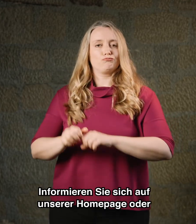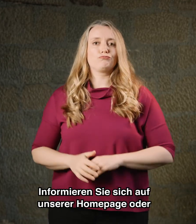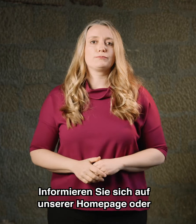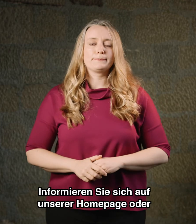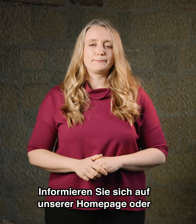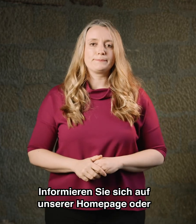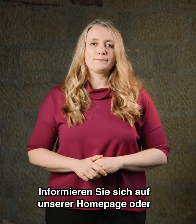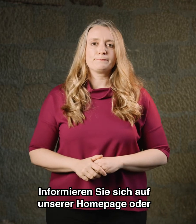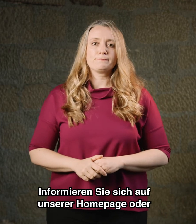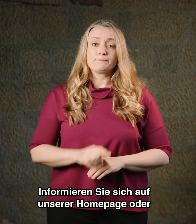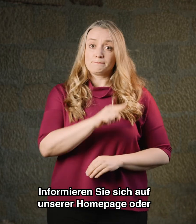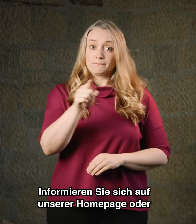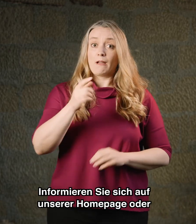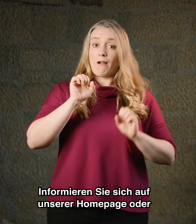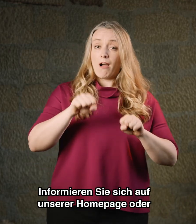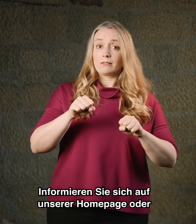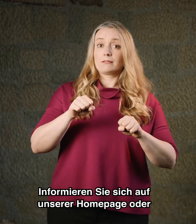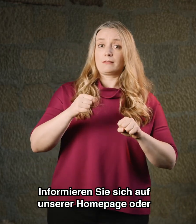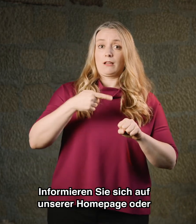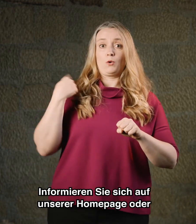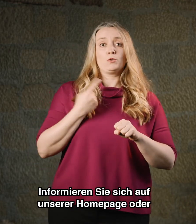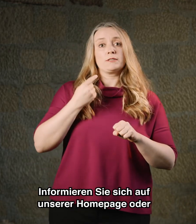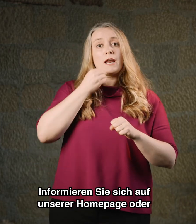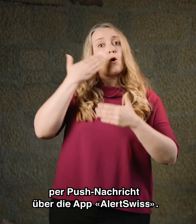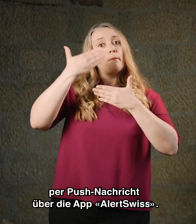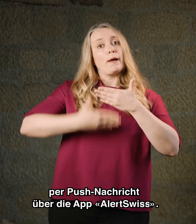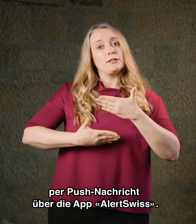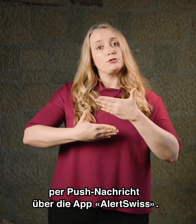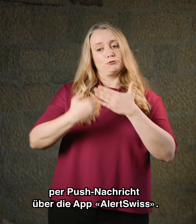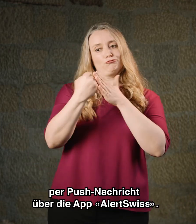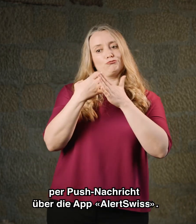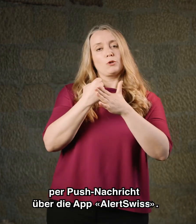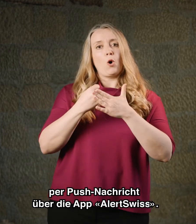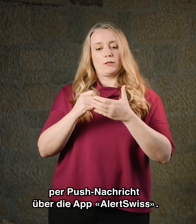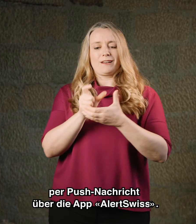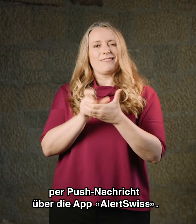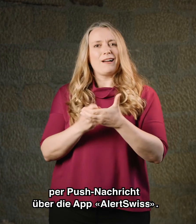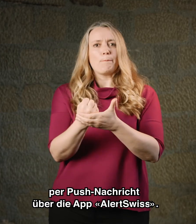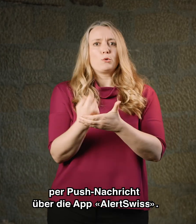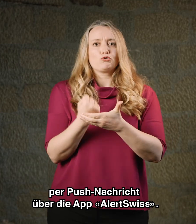Informieren Sie sich auf unserer Homepage oder per Push-Nachricht über die App Alert Swiss.